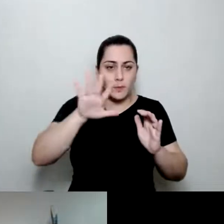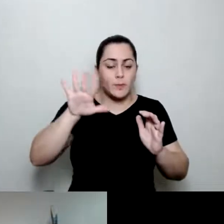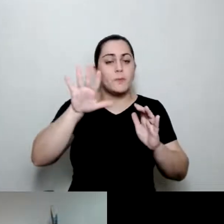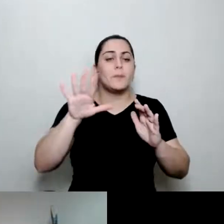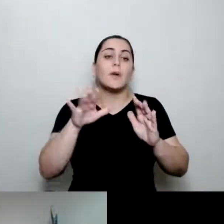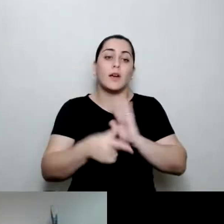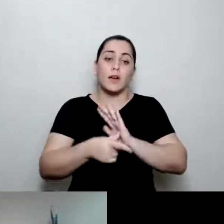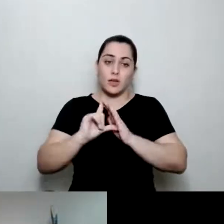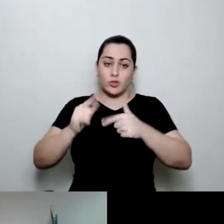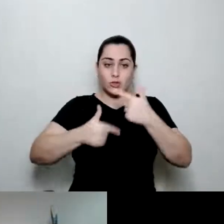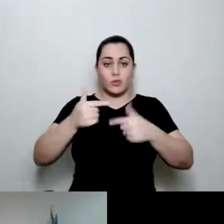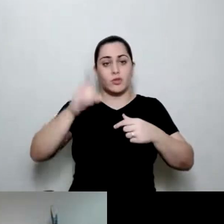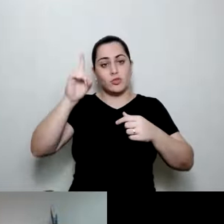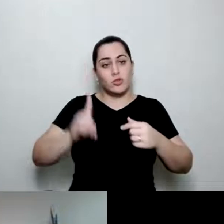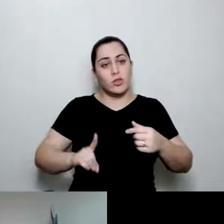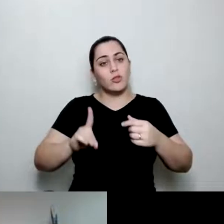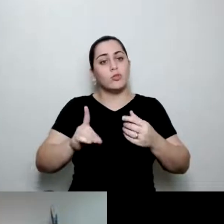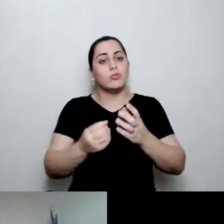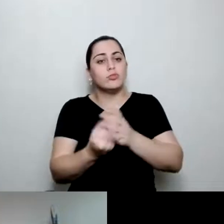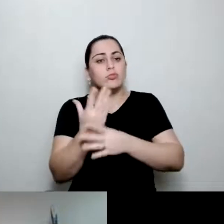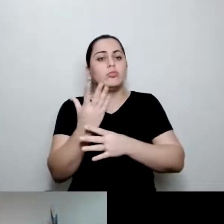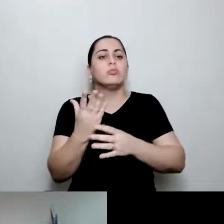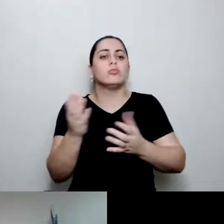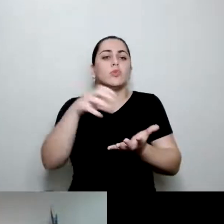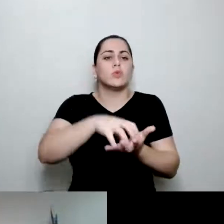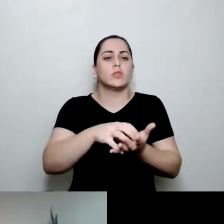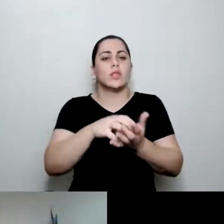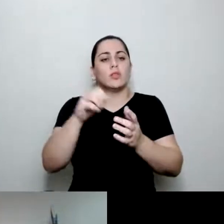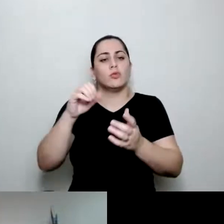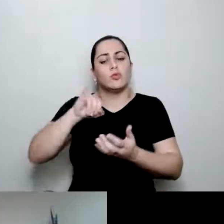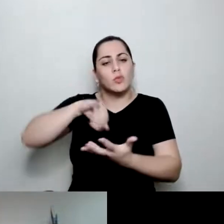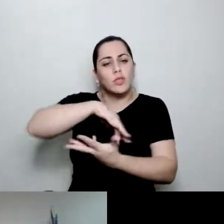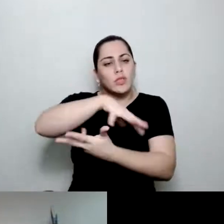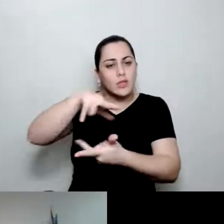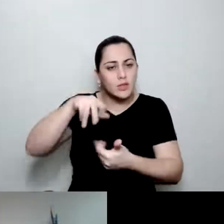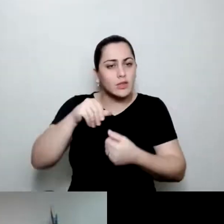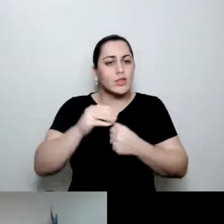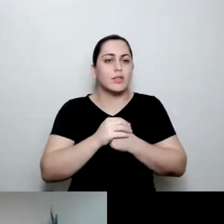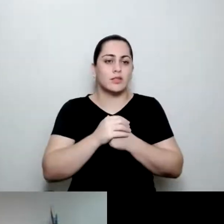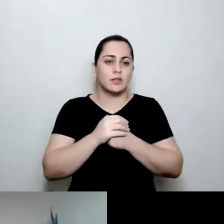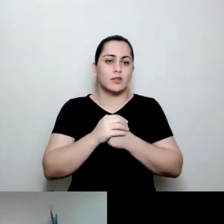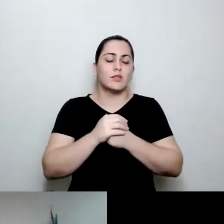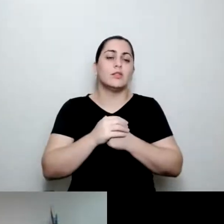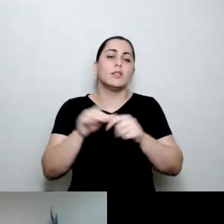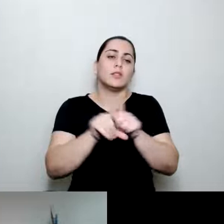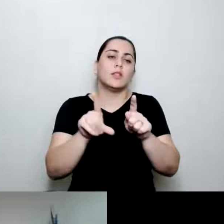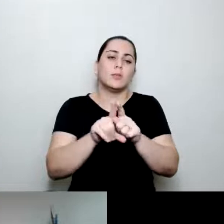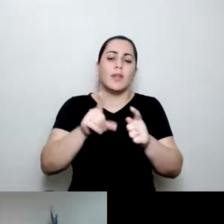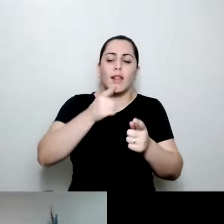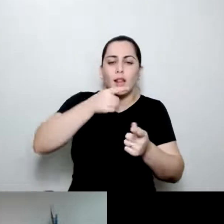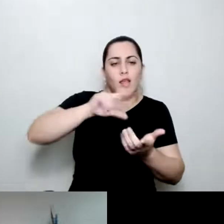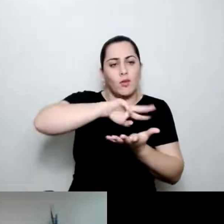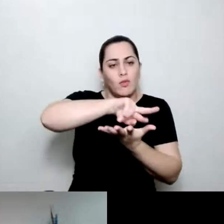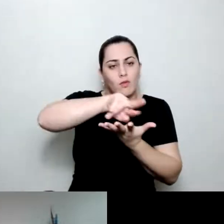antes de atuar como diretor fundador no Centro Internacional Vigides de Multilinguismo e